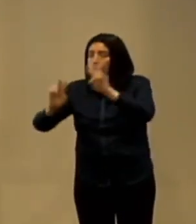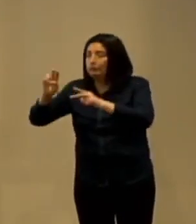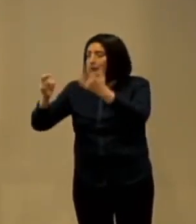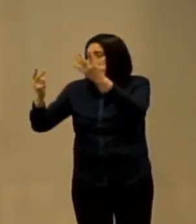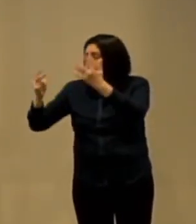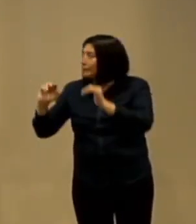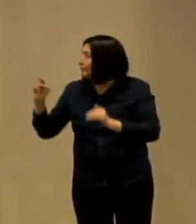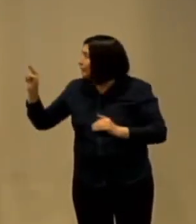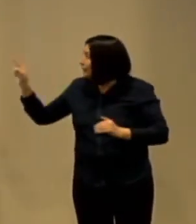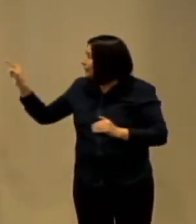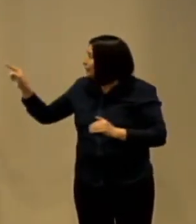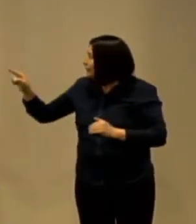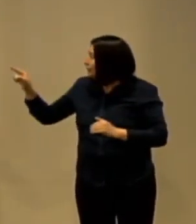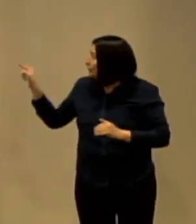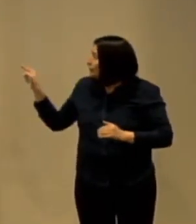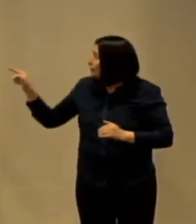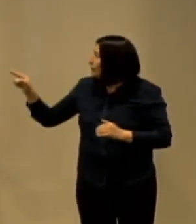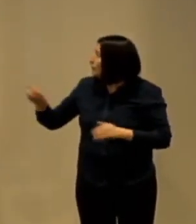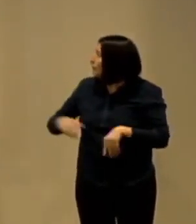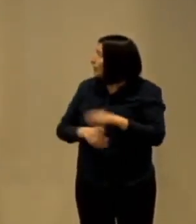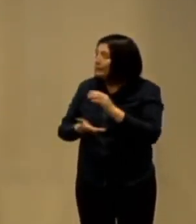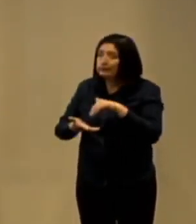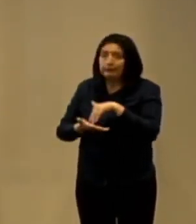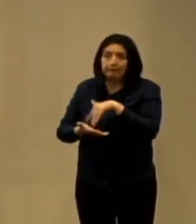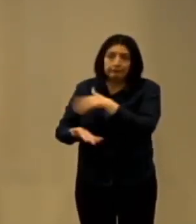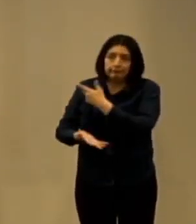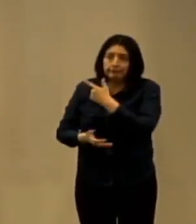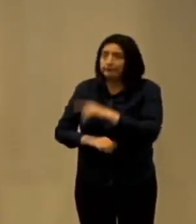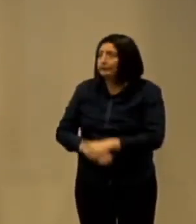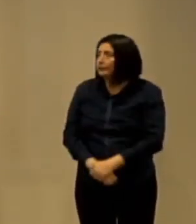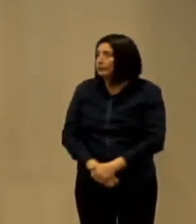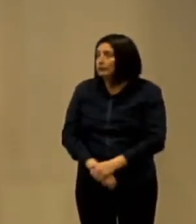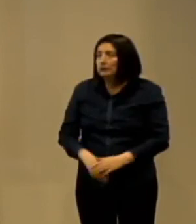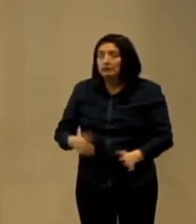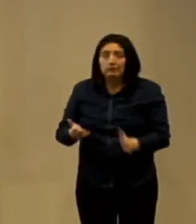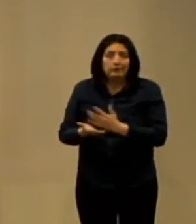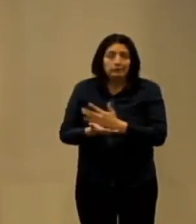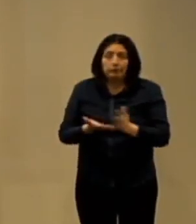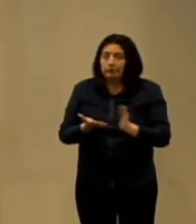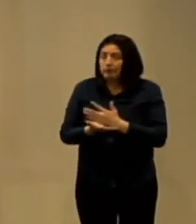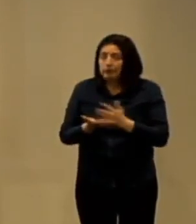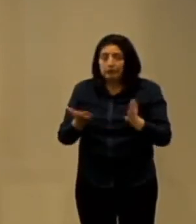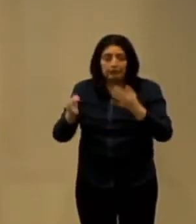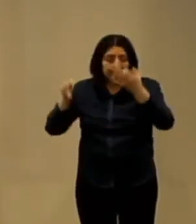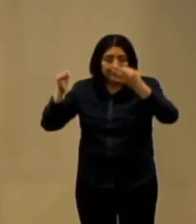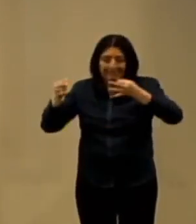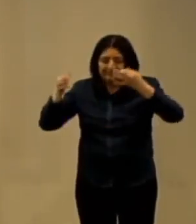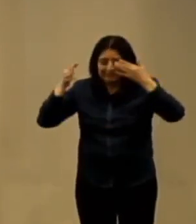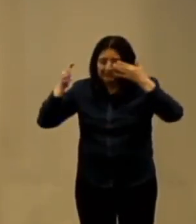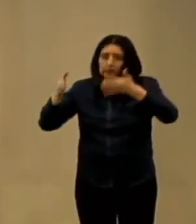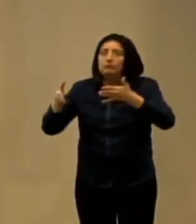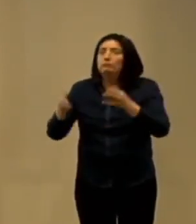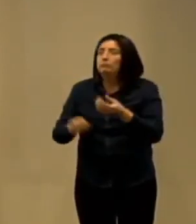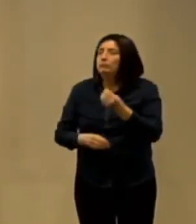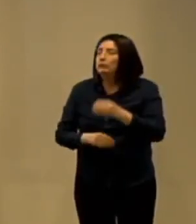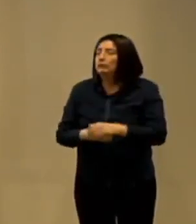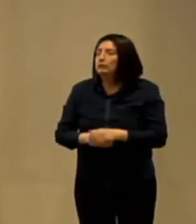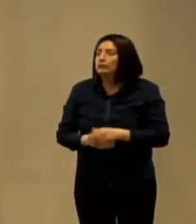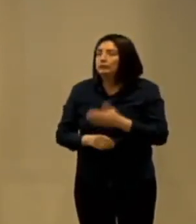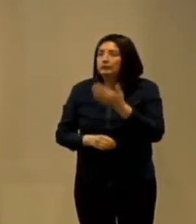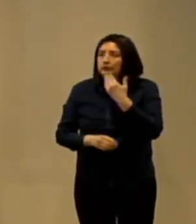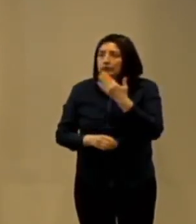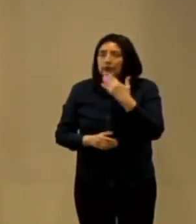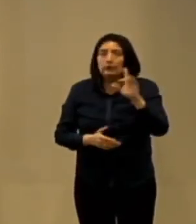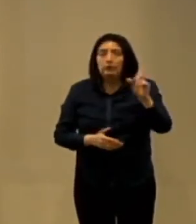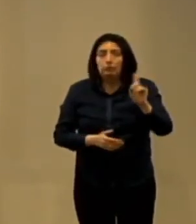son las severidades que estamos encontrando. Claro, todavía no llegamos al nicho real porque está presionado por la presión